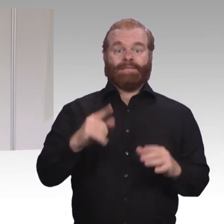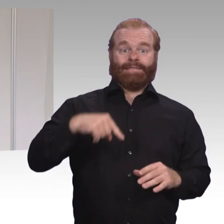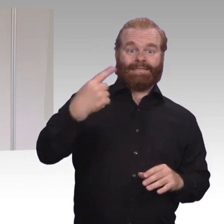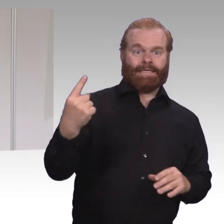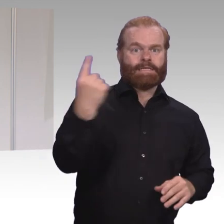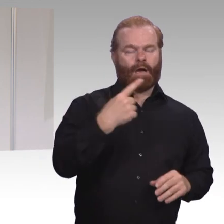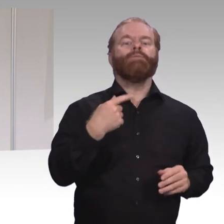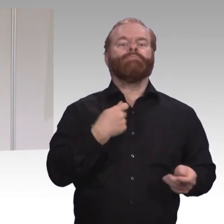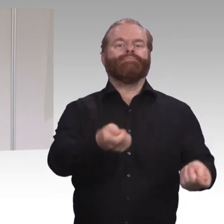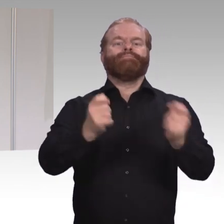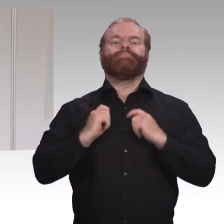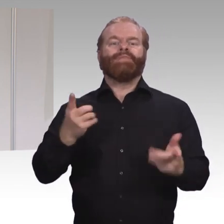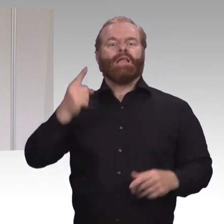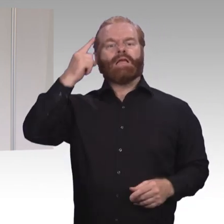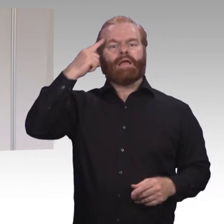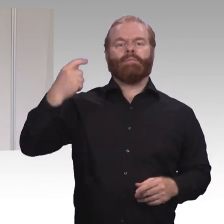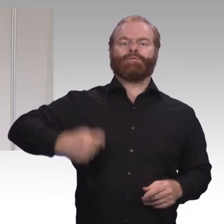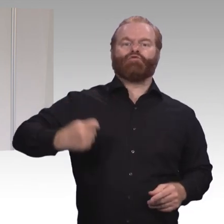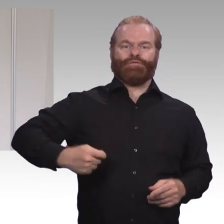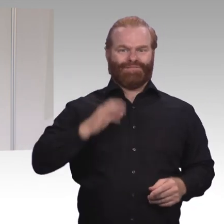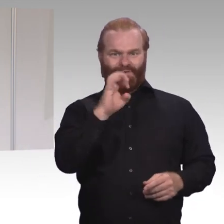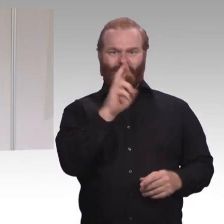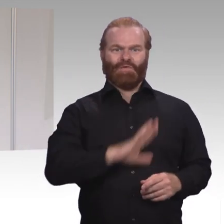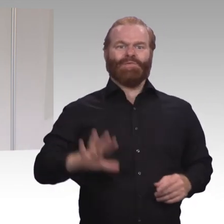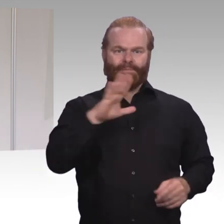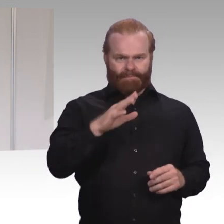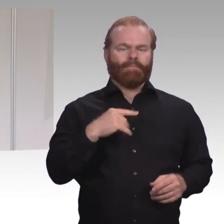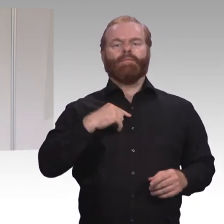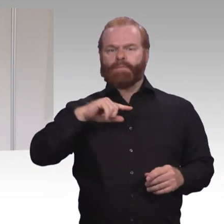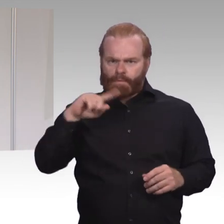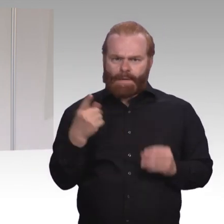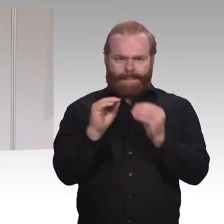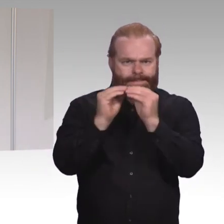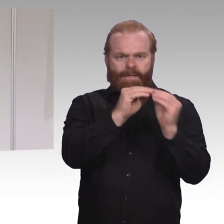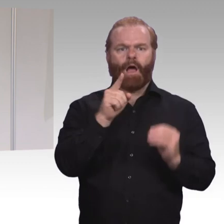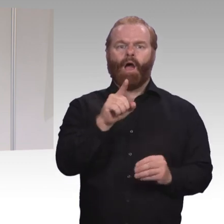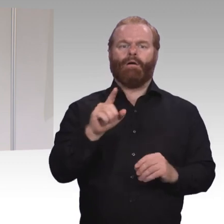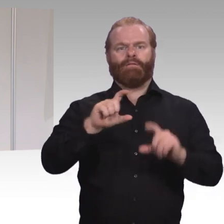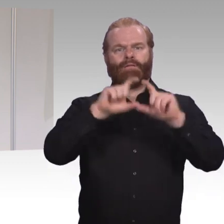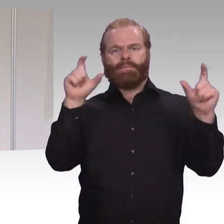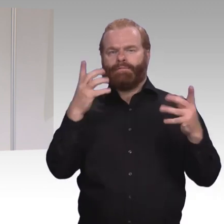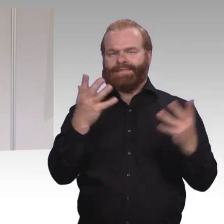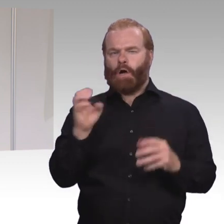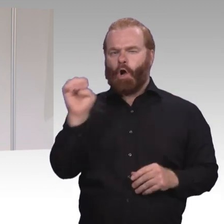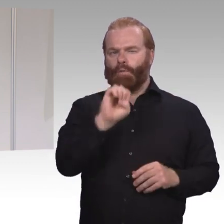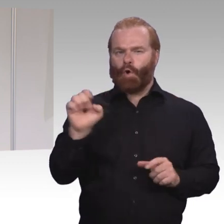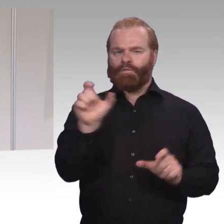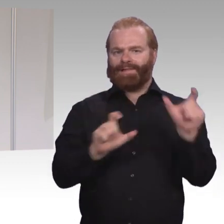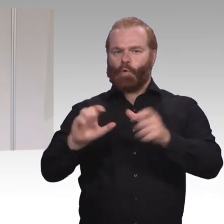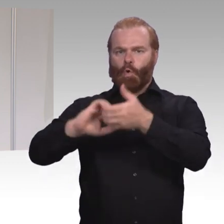Aber dabei gilt unverändert: Deutschland ist und bleibt fest verankert